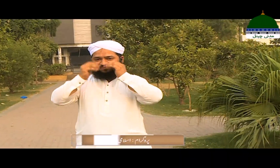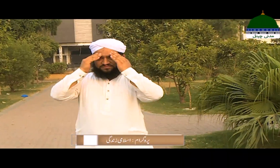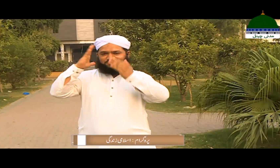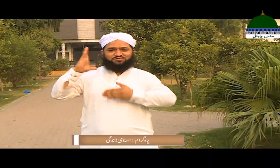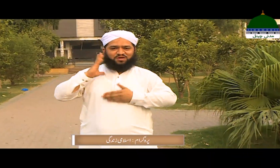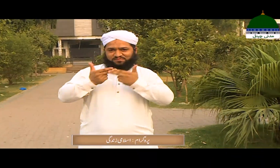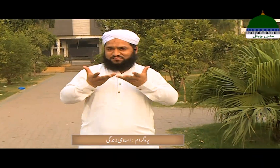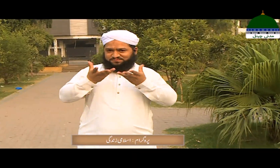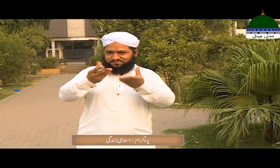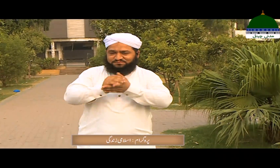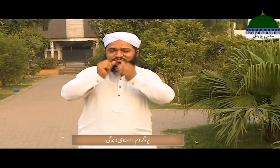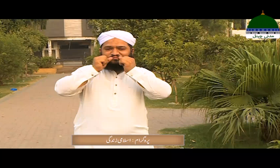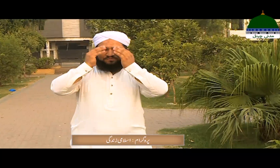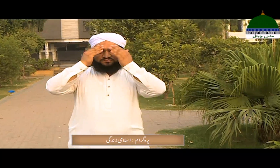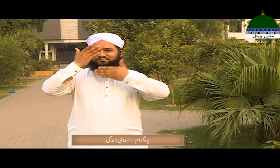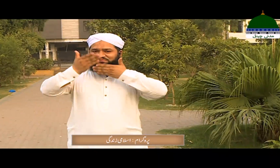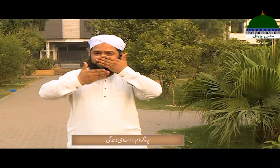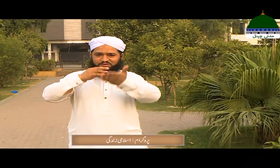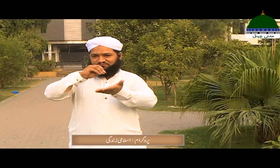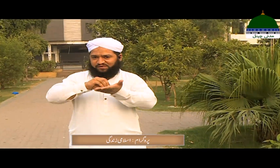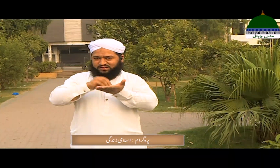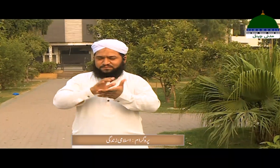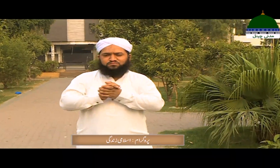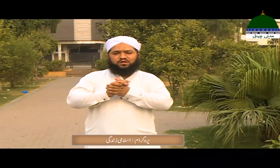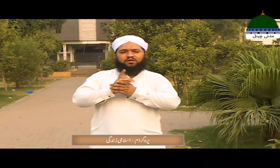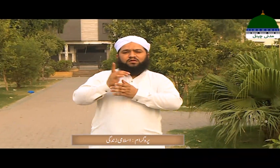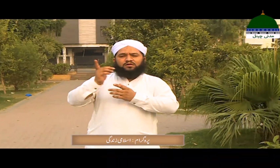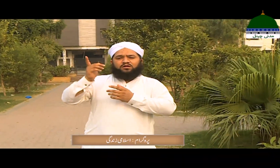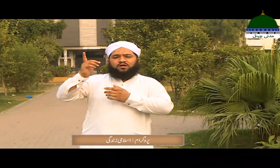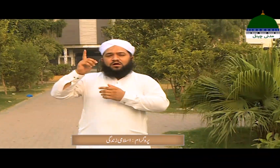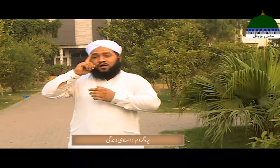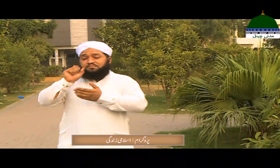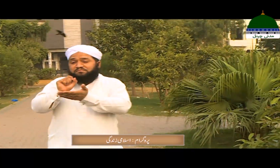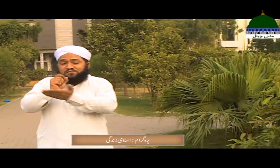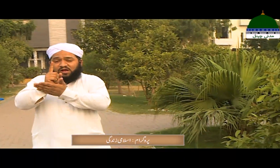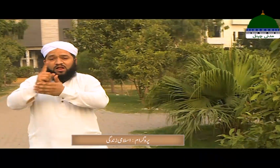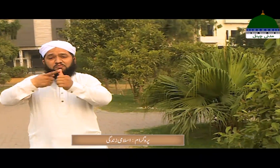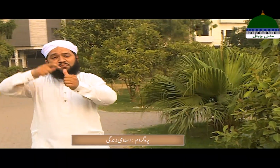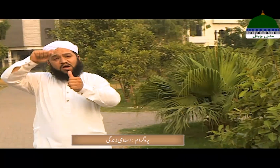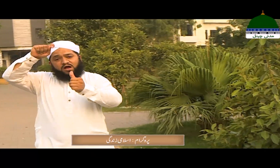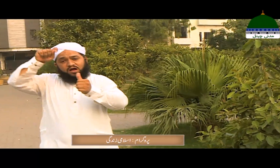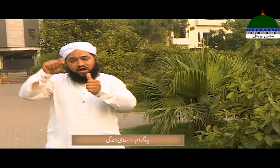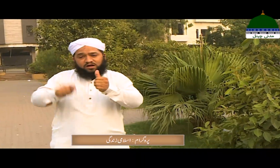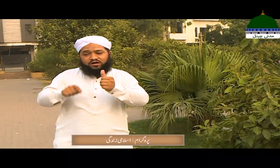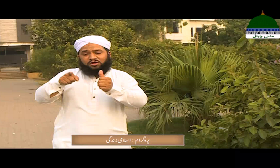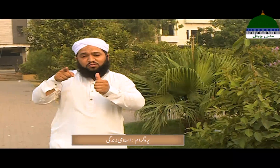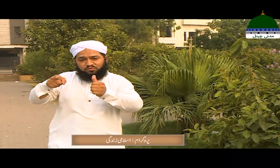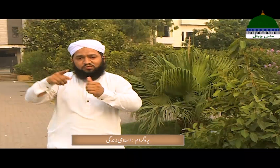فرمائیں۔ درود پاک کی فضیلت، خلیفہ اول امیر المؤمنین حضرت ابو بکر صدیق رضی